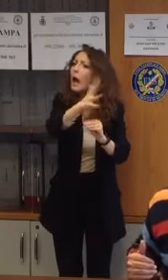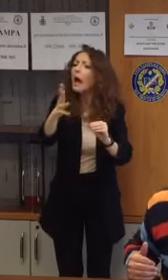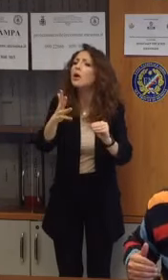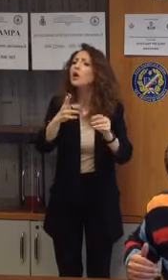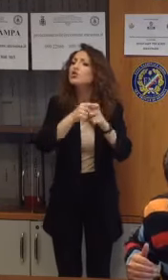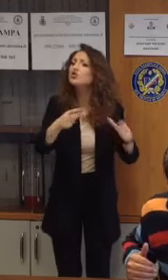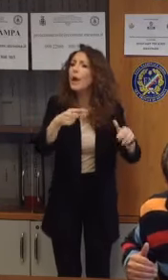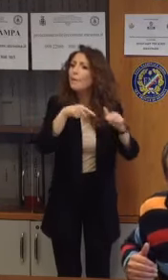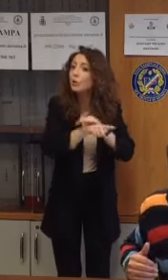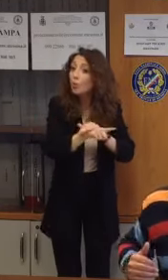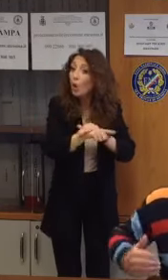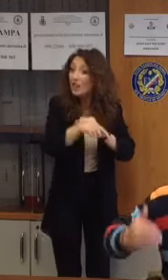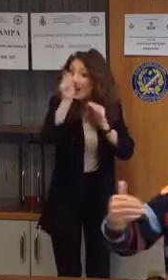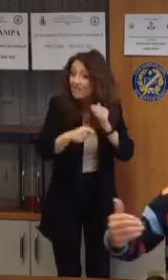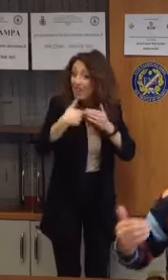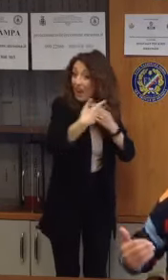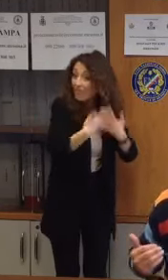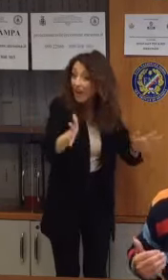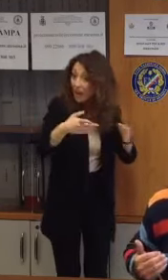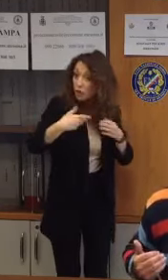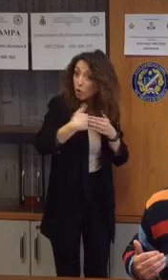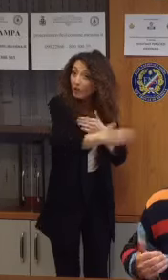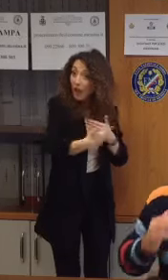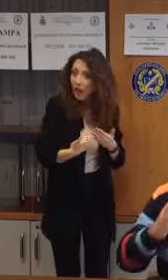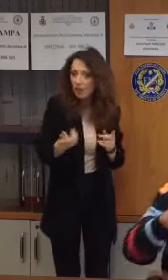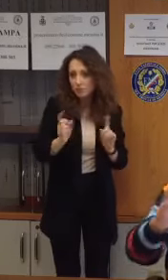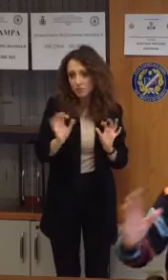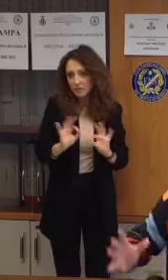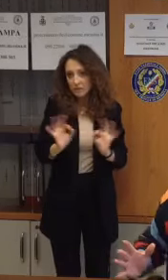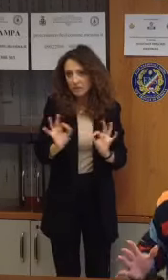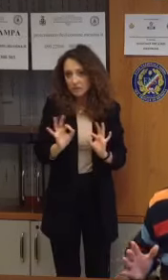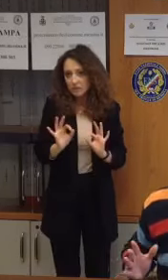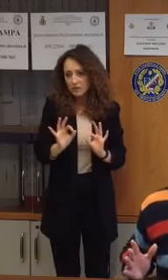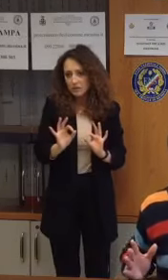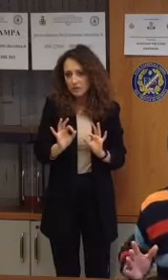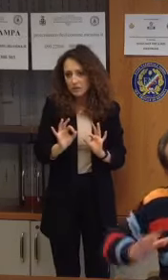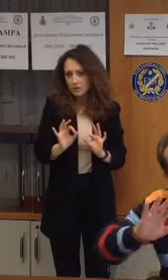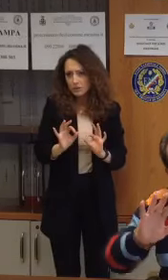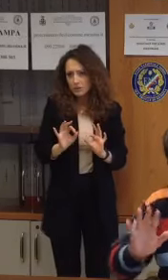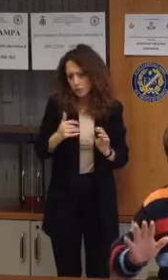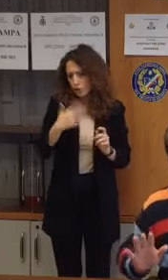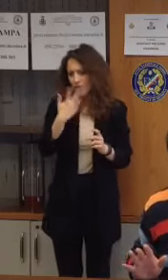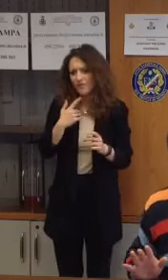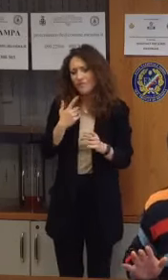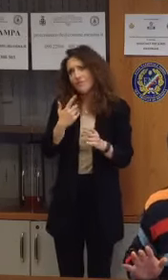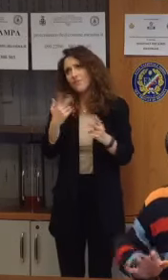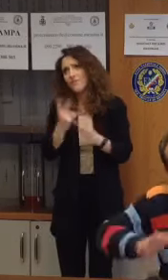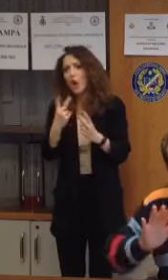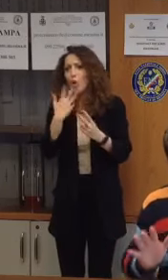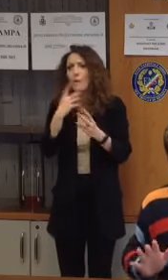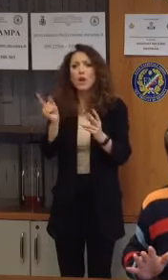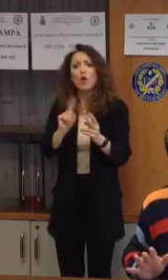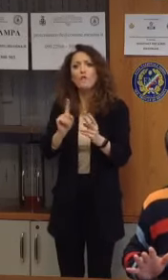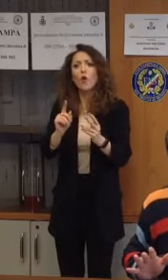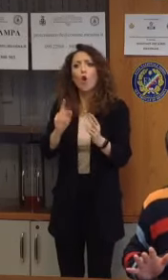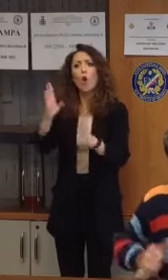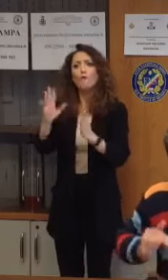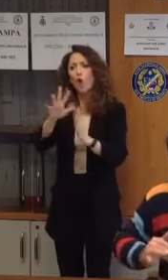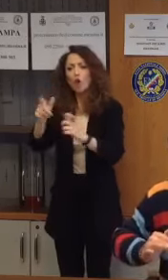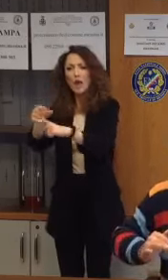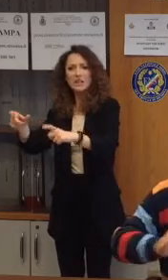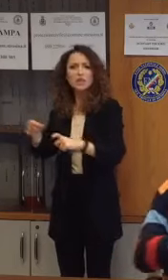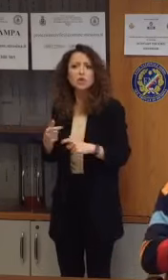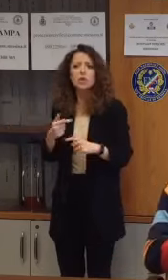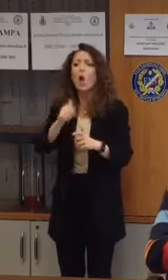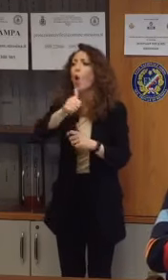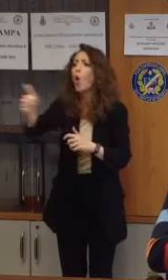della Sicilia sono partite. E non perché io mi devo confrontare con gli altri, ognuno ha i suoi problemi sicuramente, e ribadisco, qua